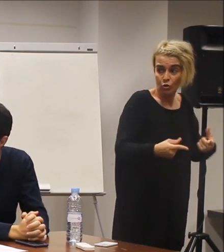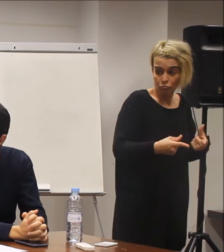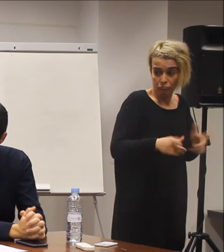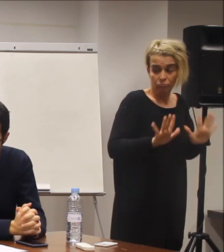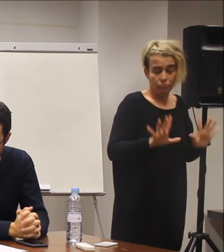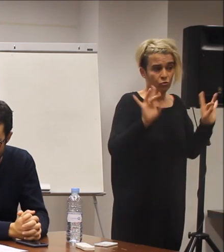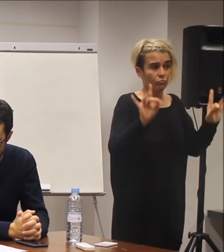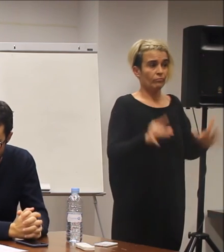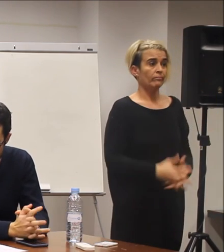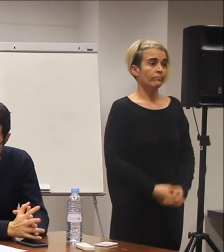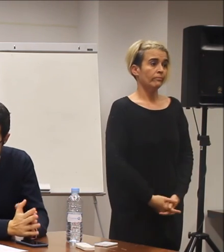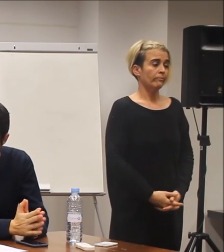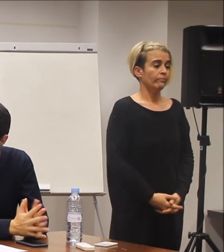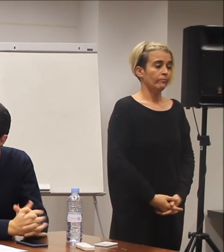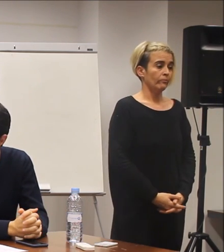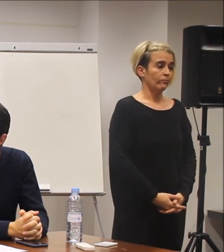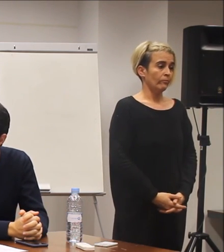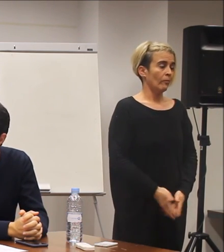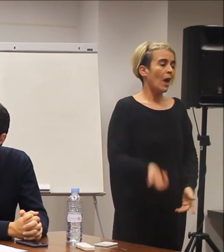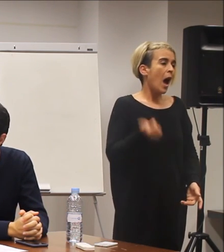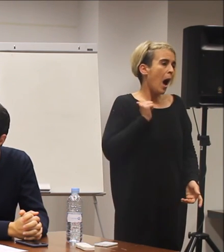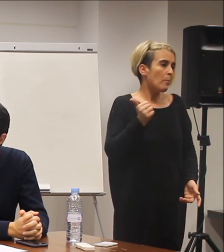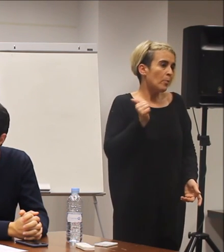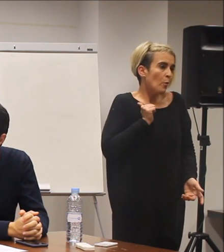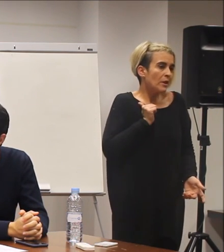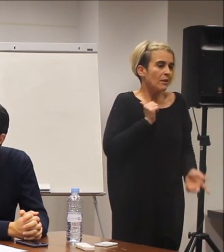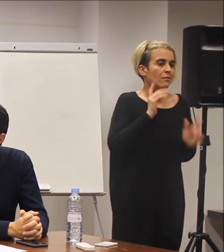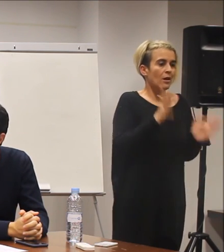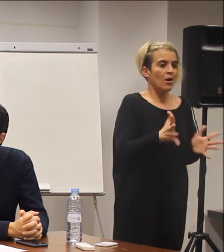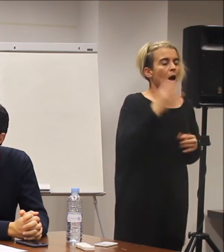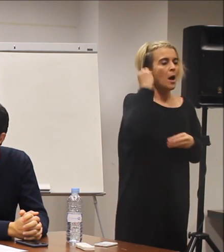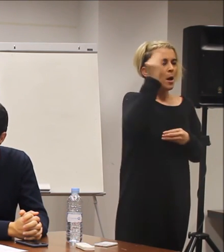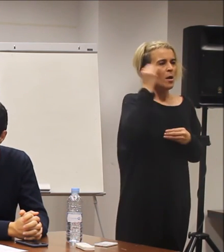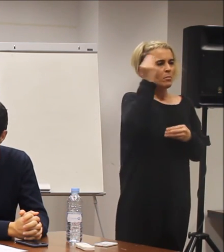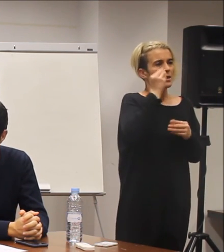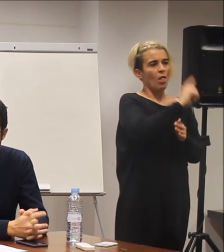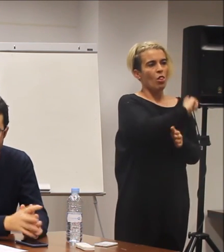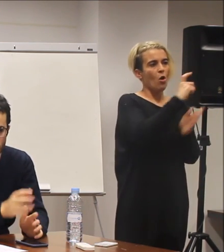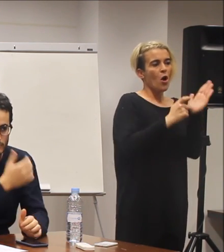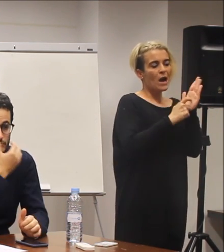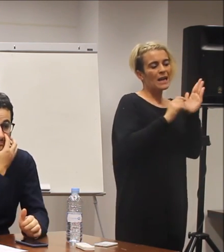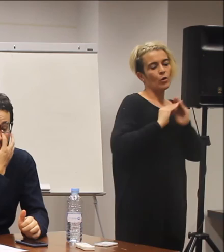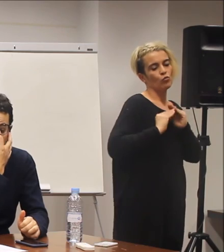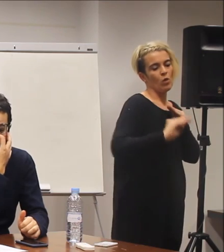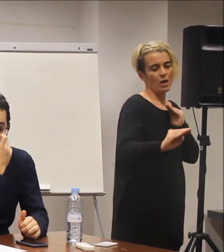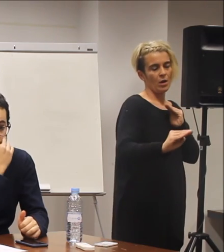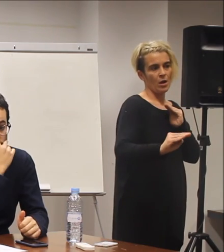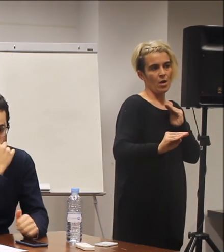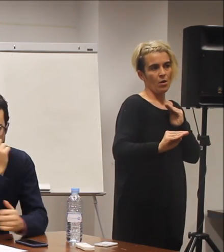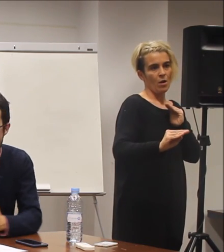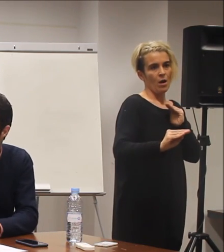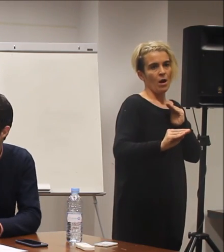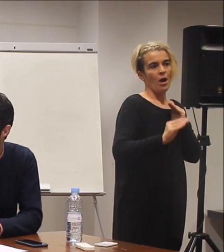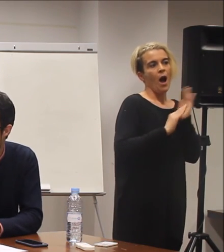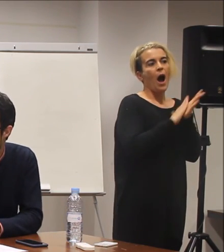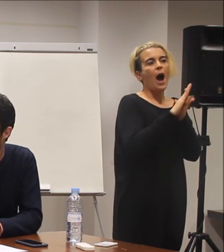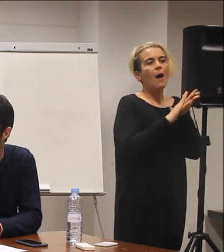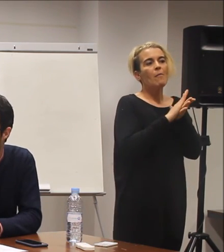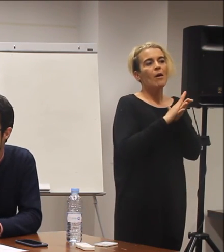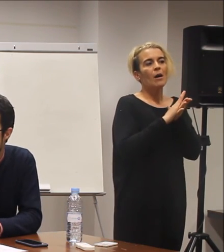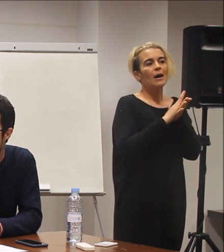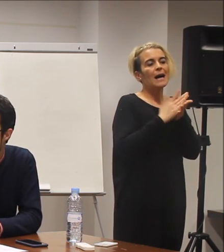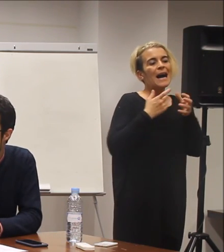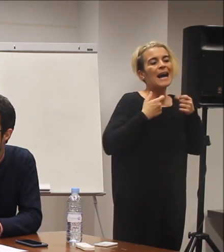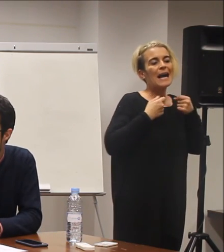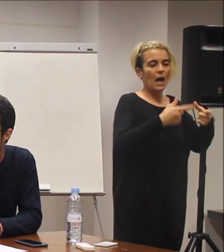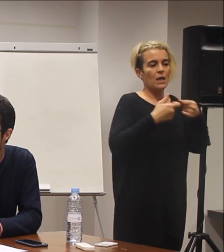Vale. Aprovechamos y hemos pensado que ya que estábamos hablando de las cláusulas suelo podíamos hablar de los gastos de